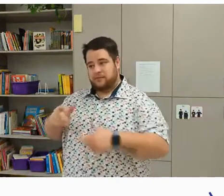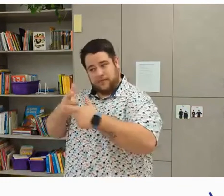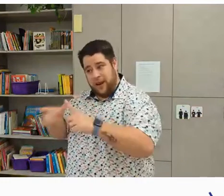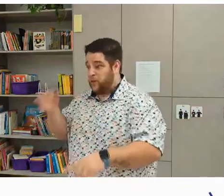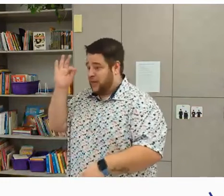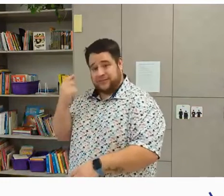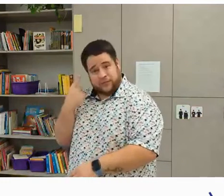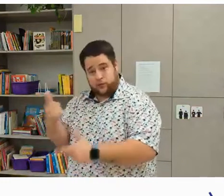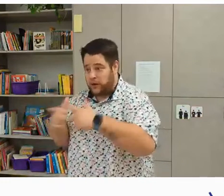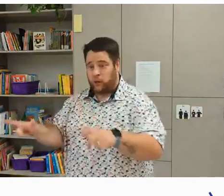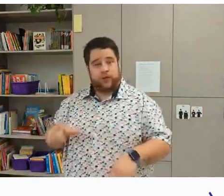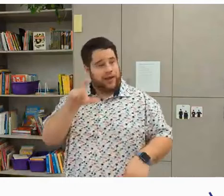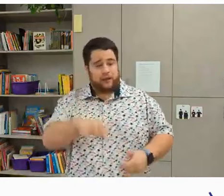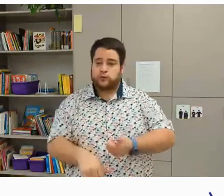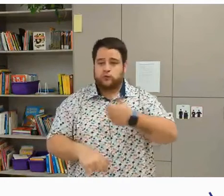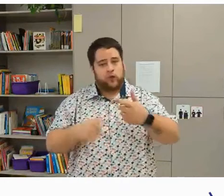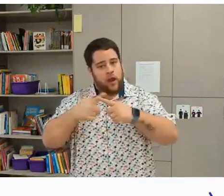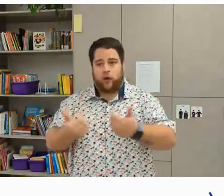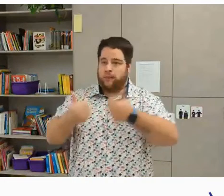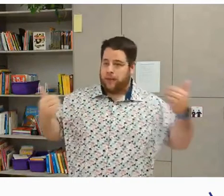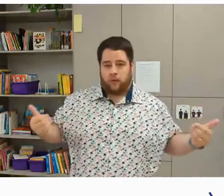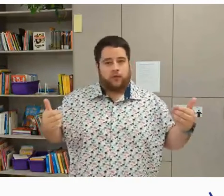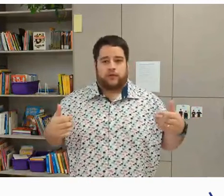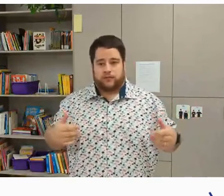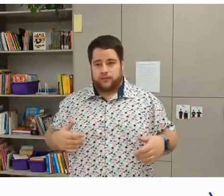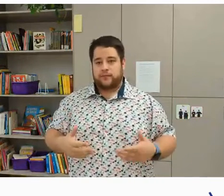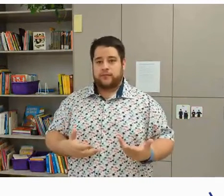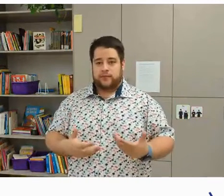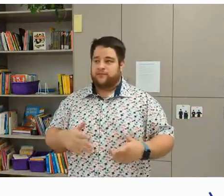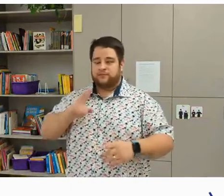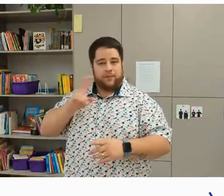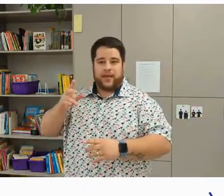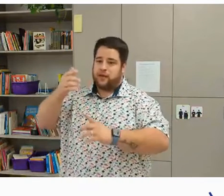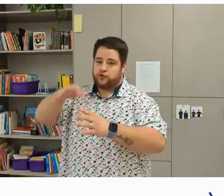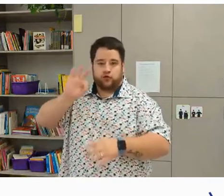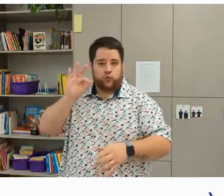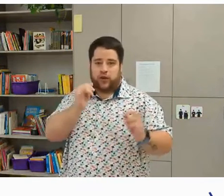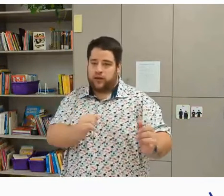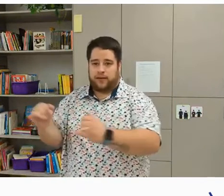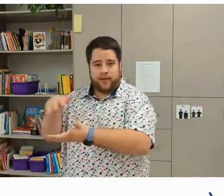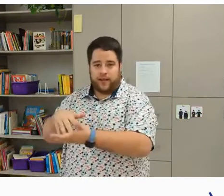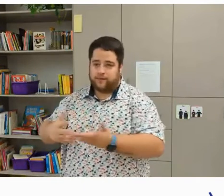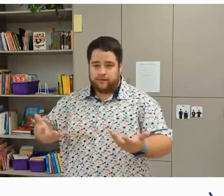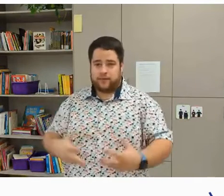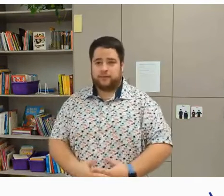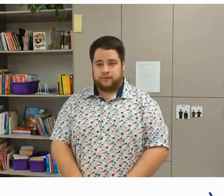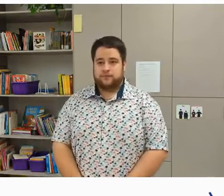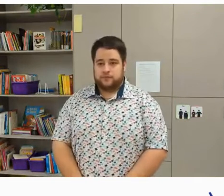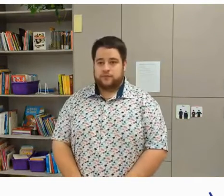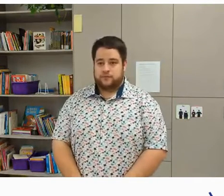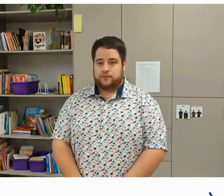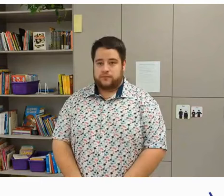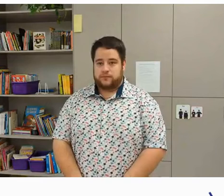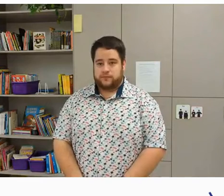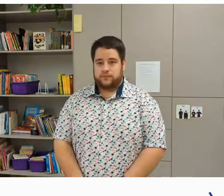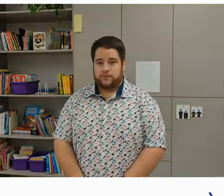l'autre, et puis maintenant, on essaie de détruire cette croyance-là, et puis c'est un choix individuel selon l'élève.